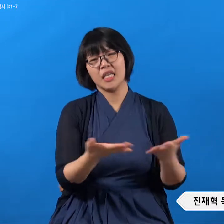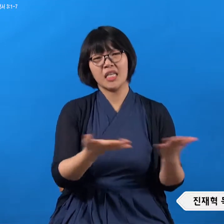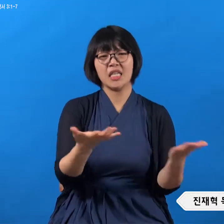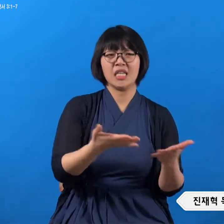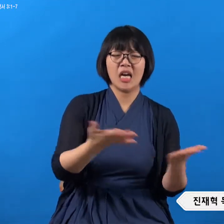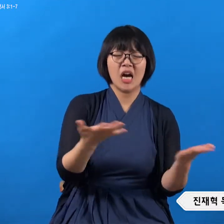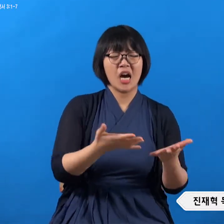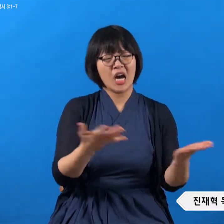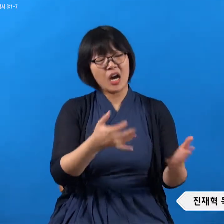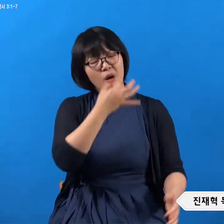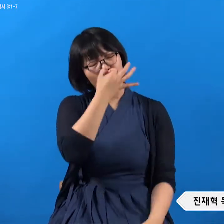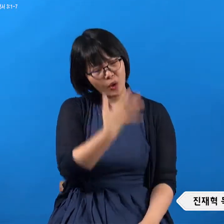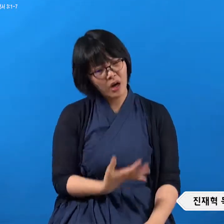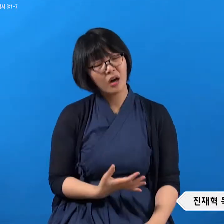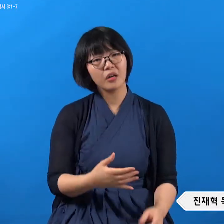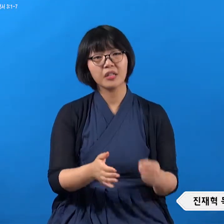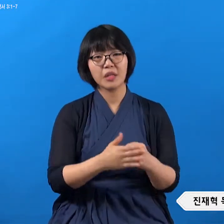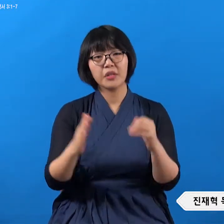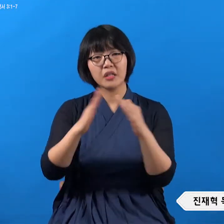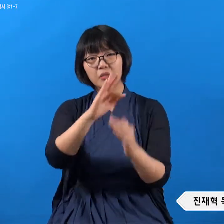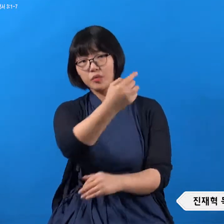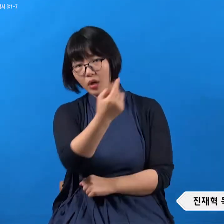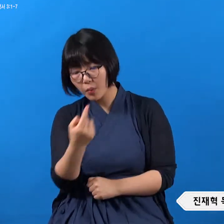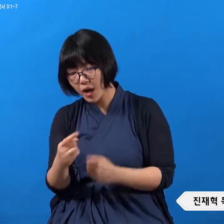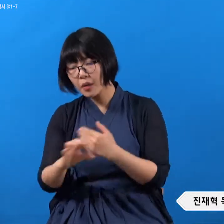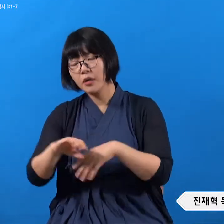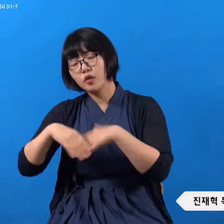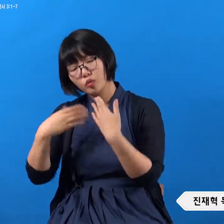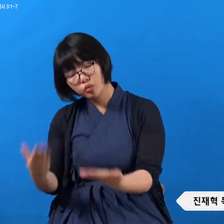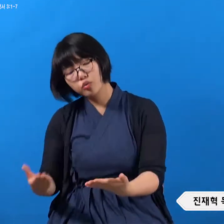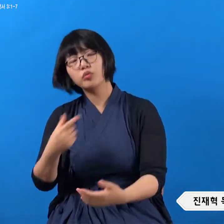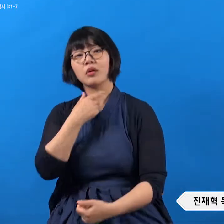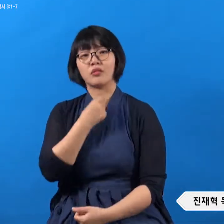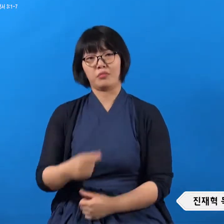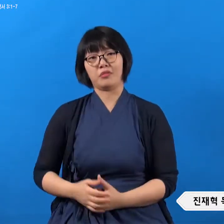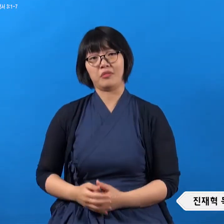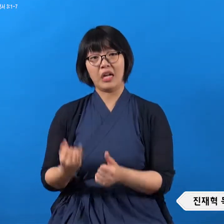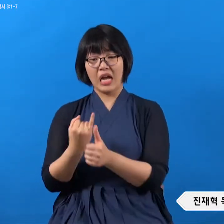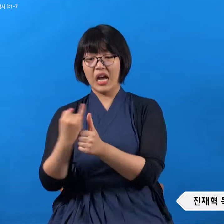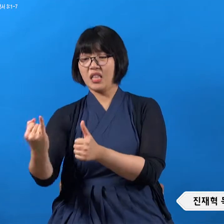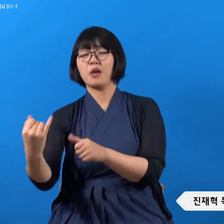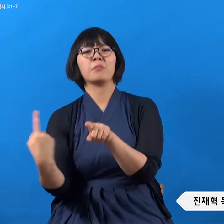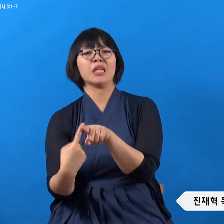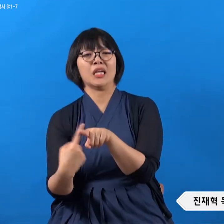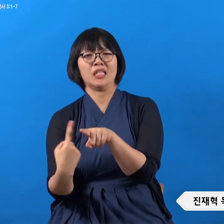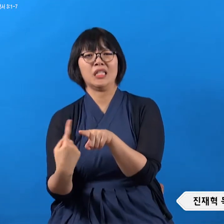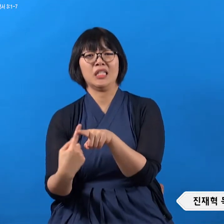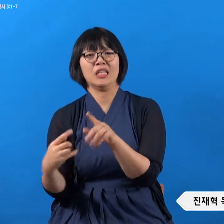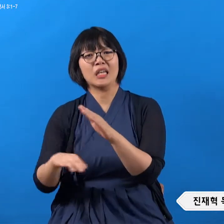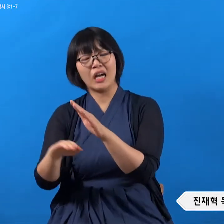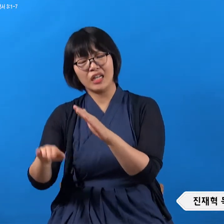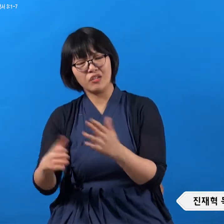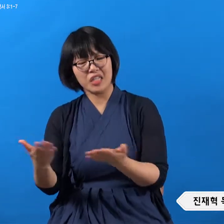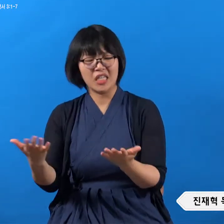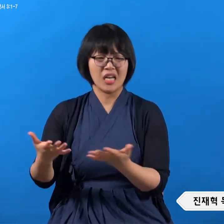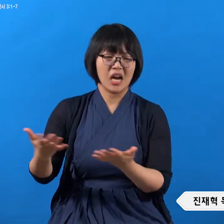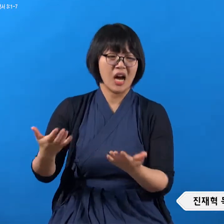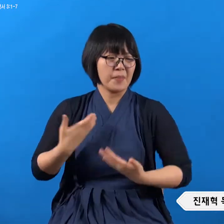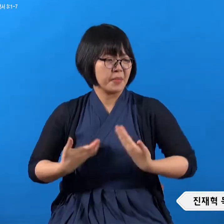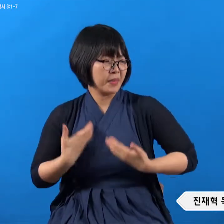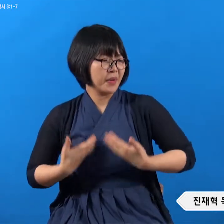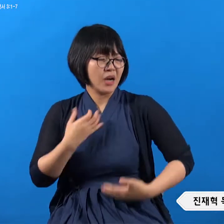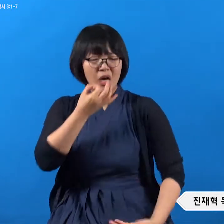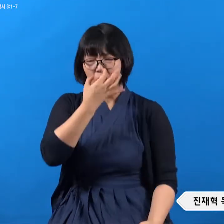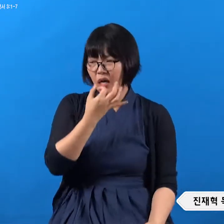힘들고 어려워서 집에 오면 쉬고 싶습니다. 아내는 아내대로 집에서 힘들고 어렵다가 이제